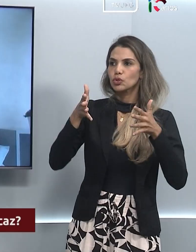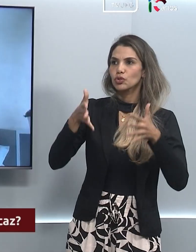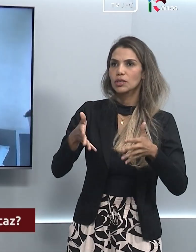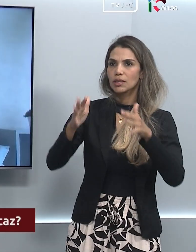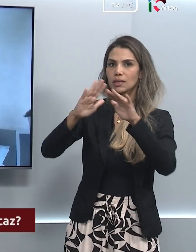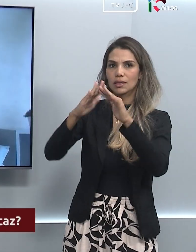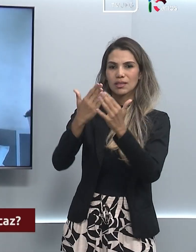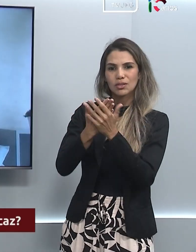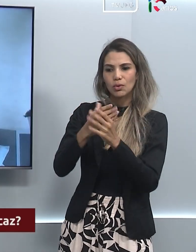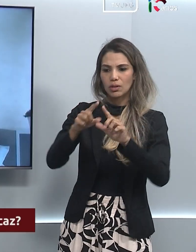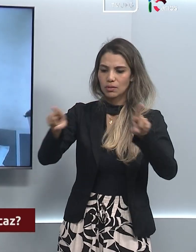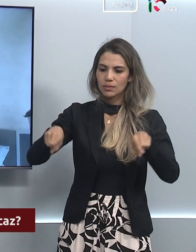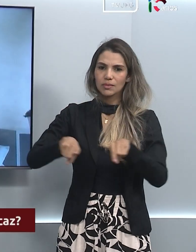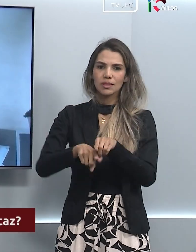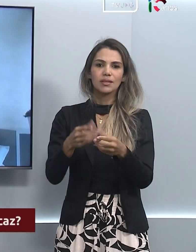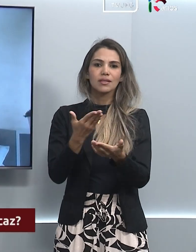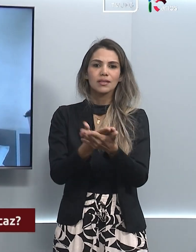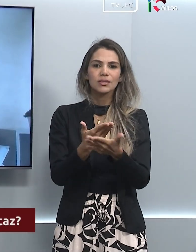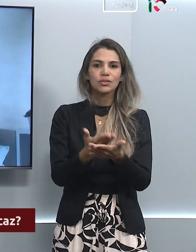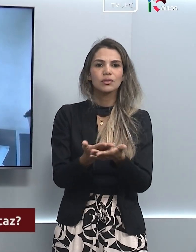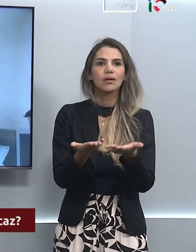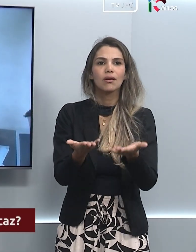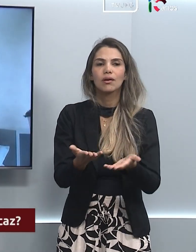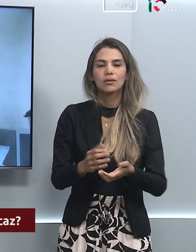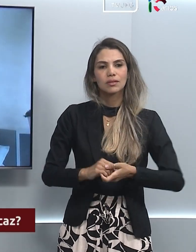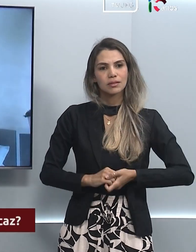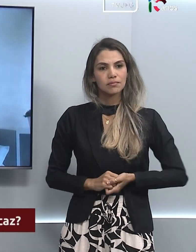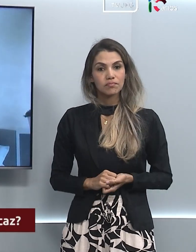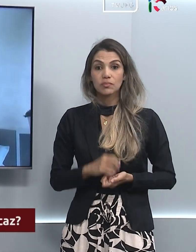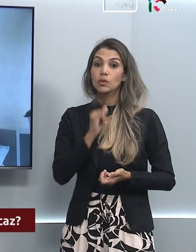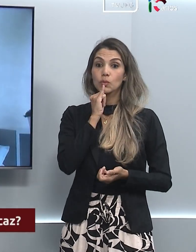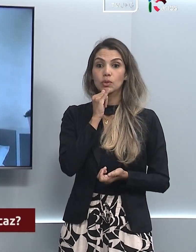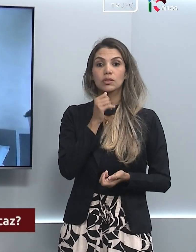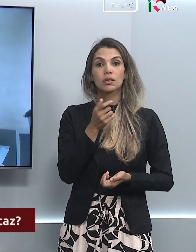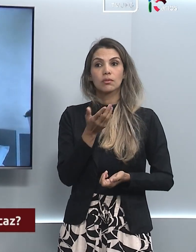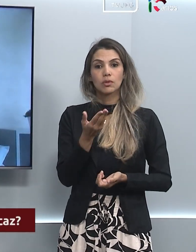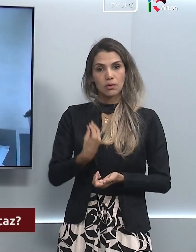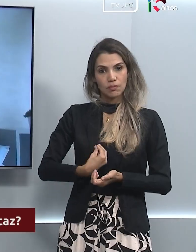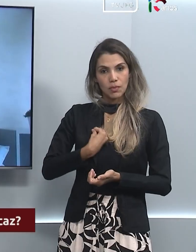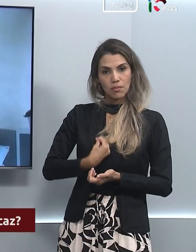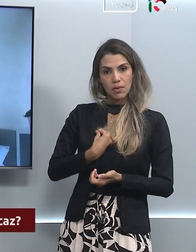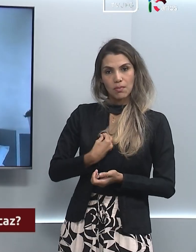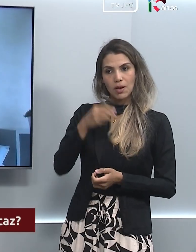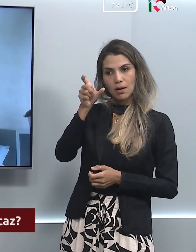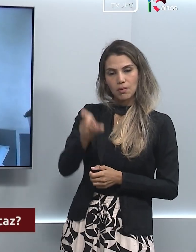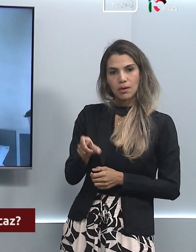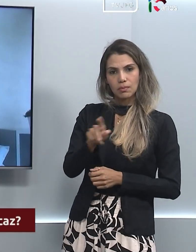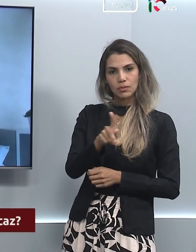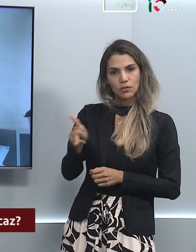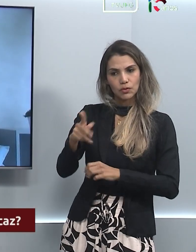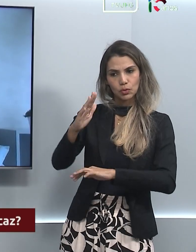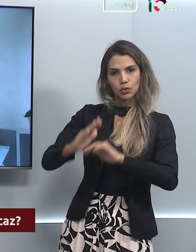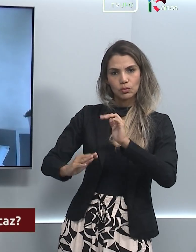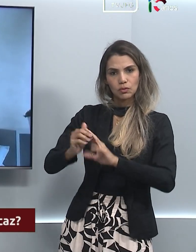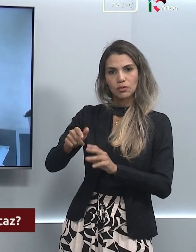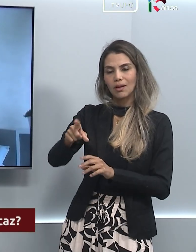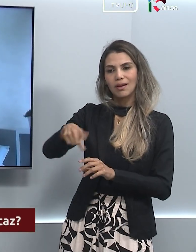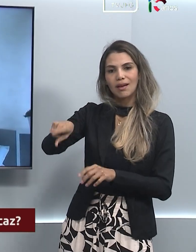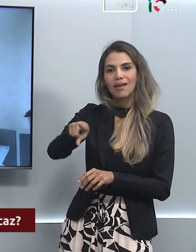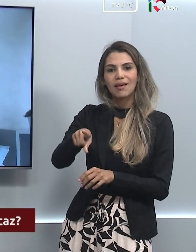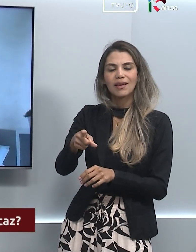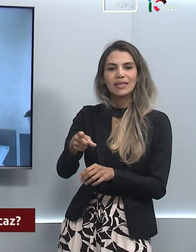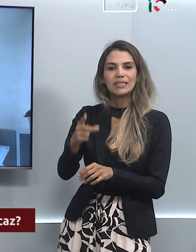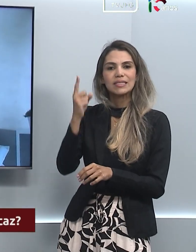sala de aula, nós temos, então, ali professores que ainda não tiveram